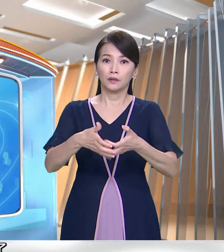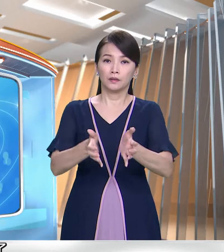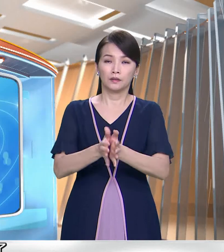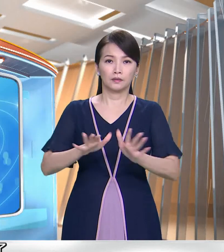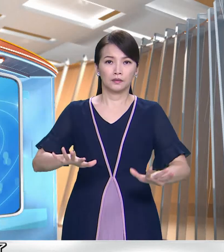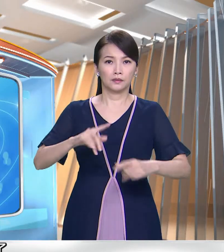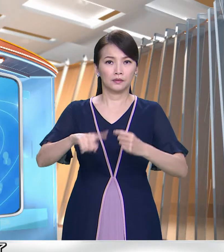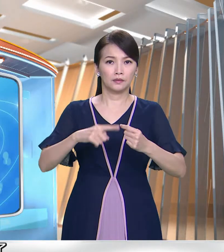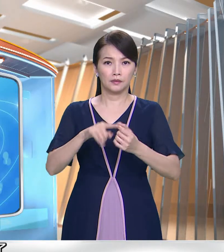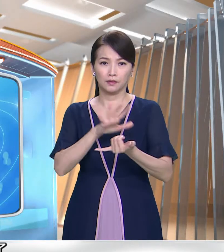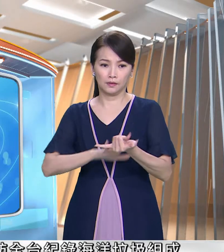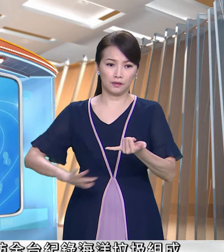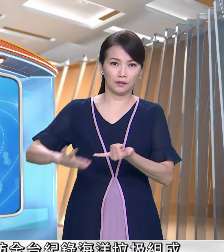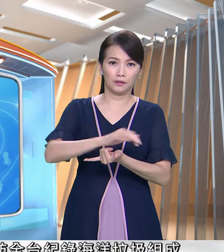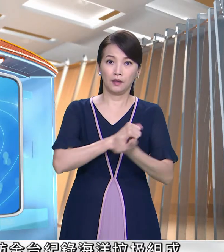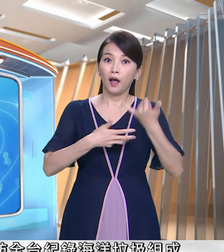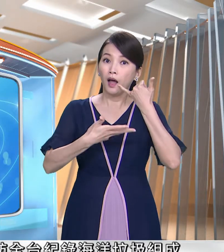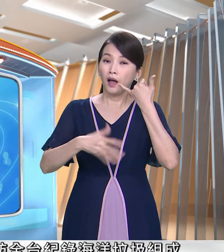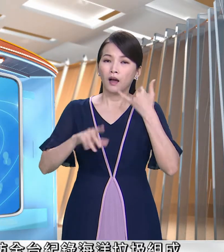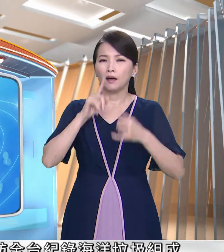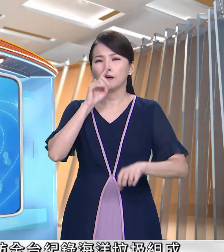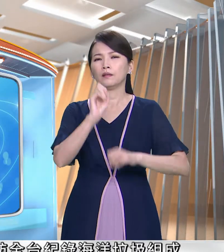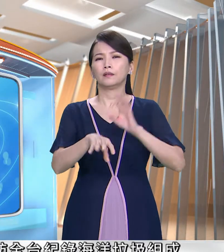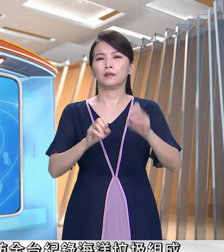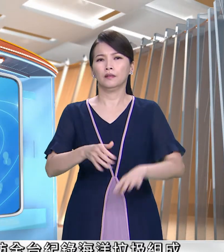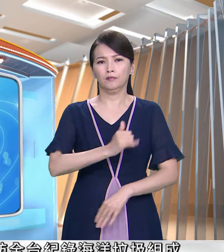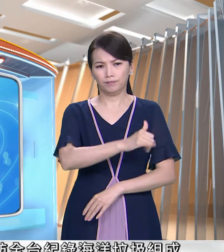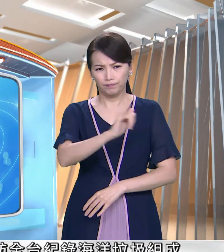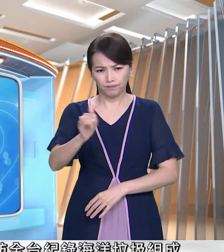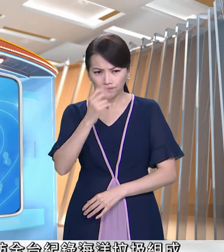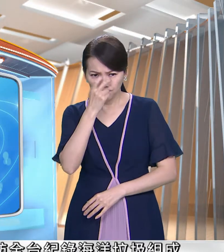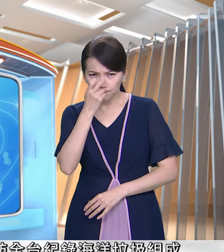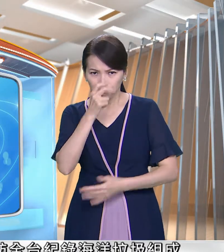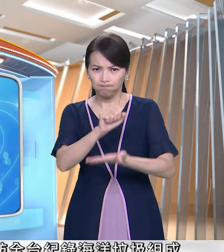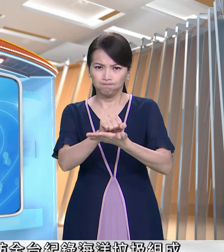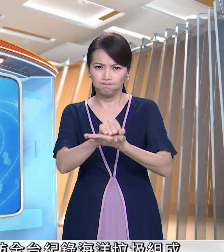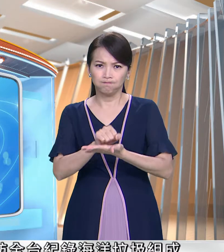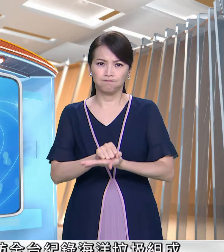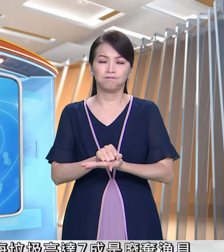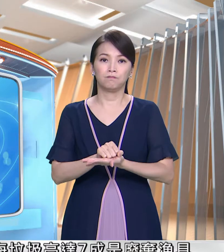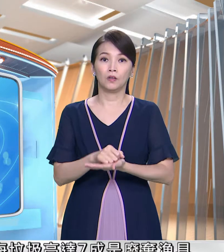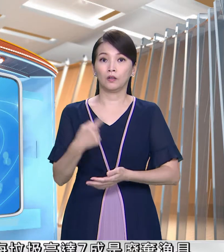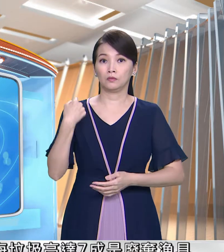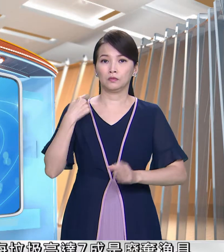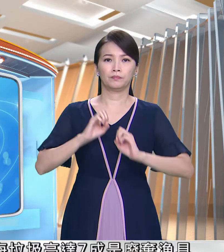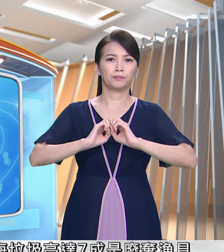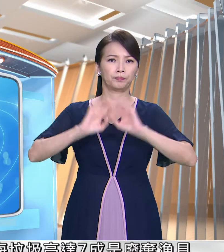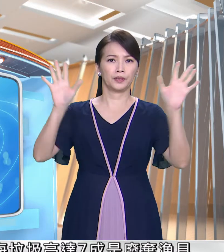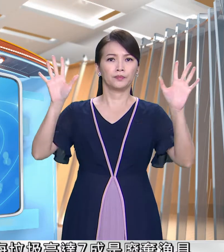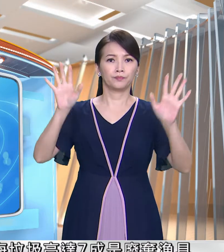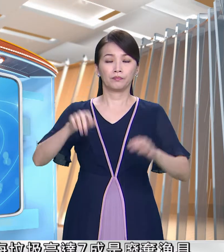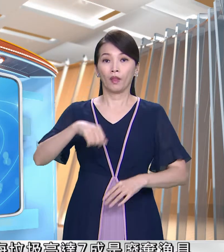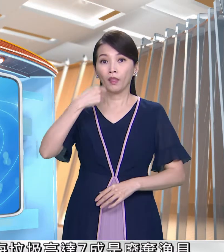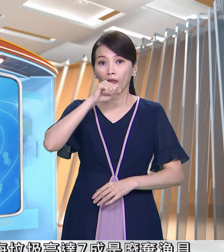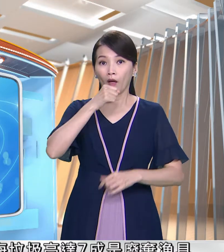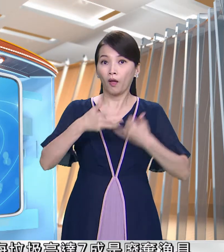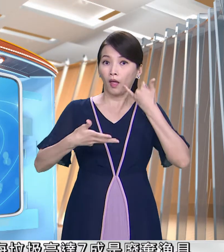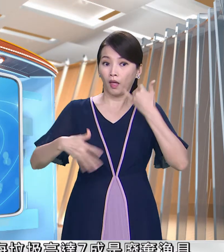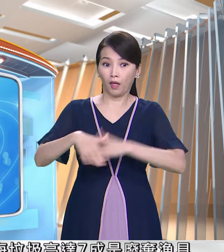环保团体今年走访全台，记录海洋垃圾组成。昨天公布了台湾沿海垃圾，有